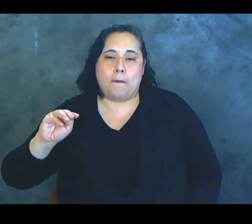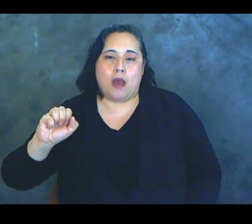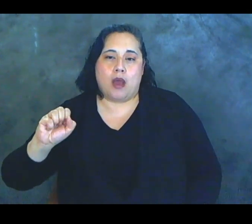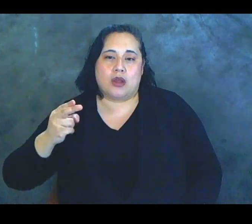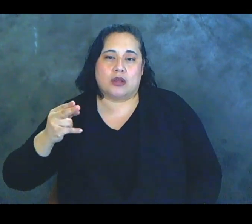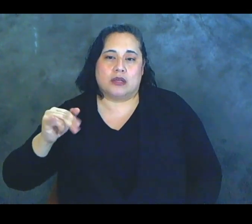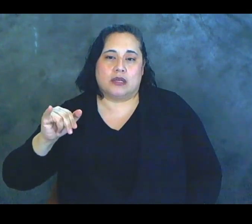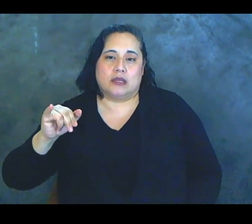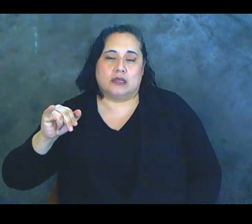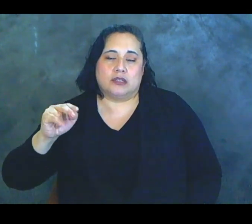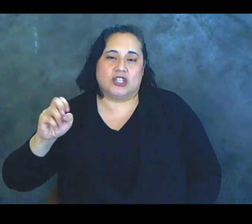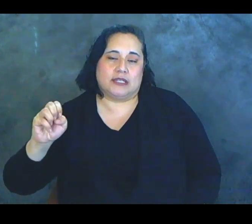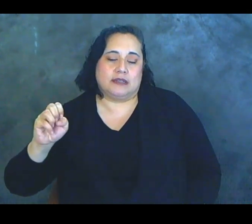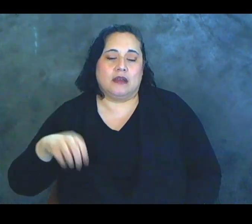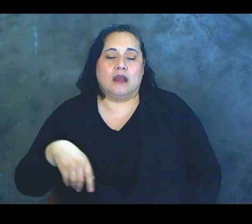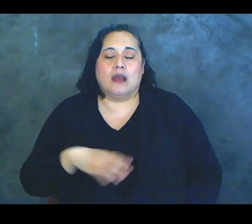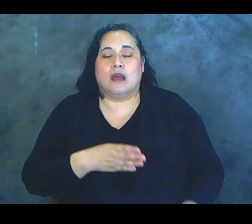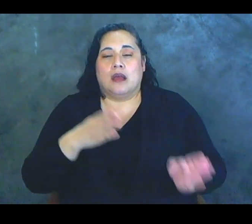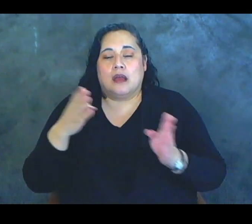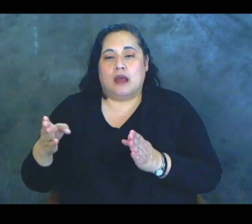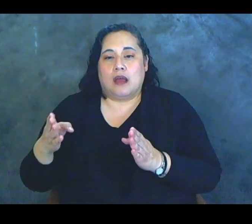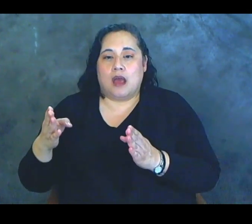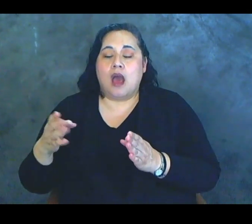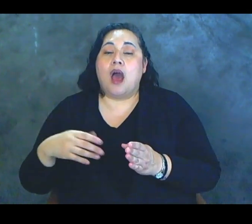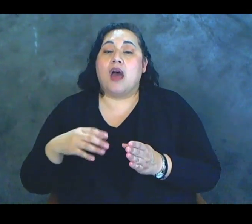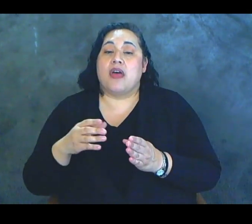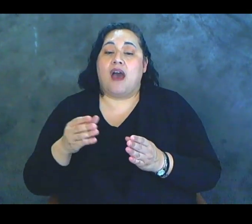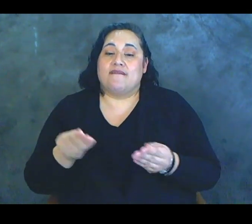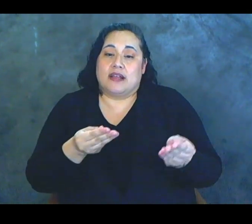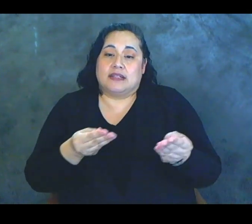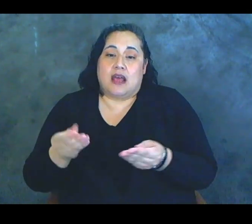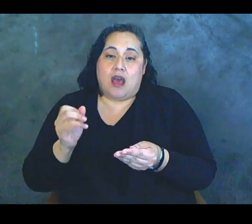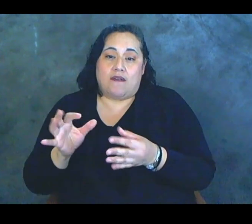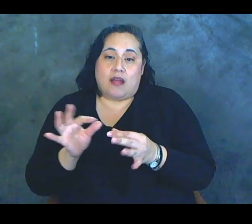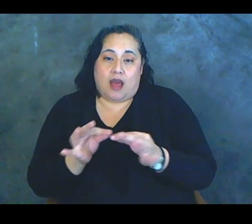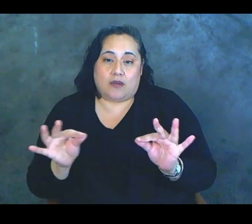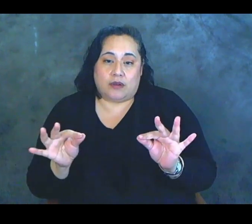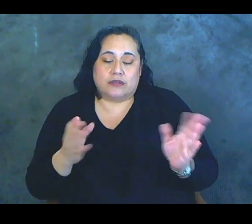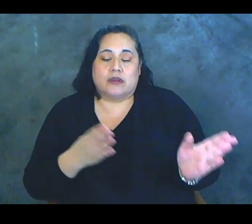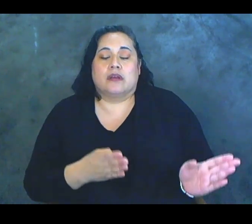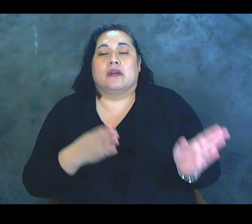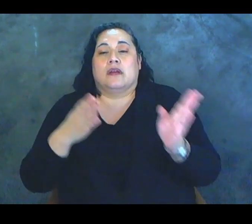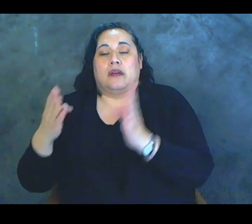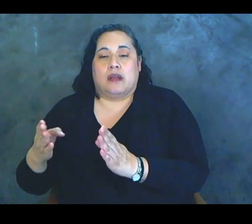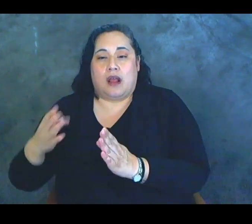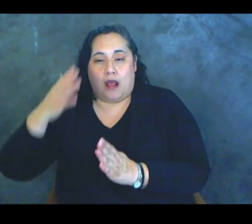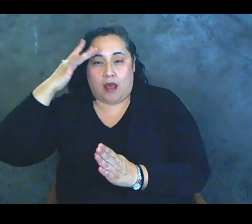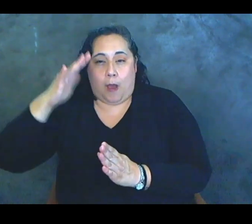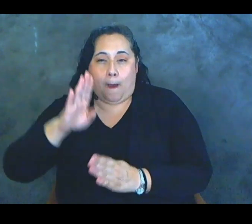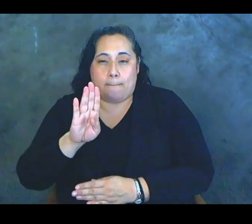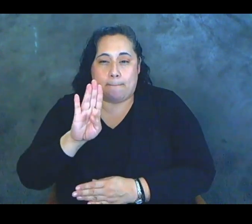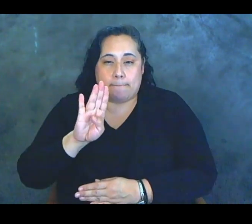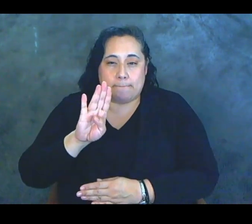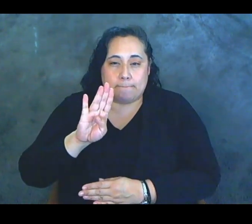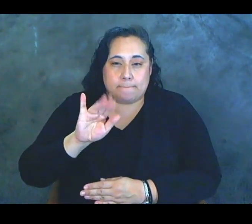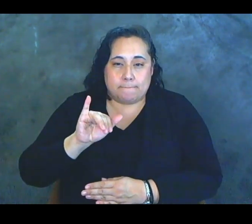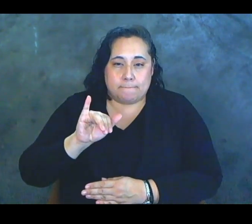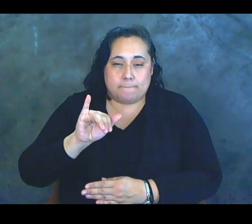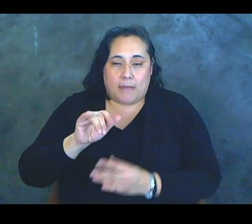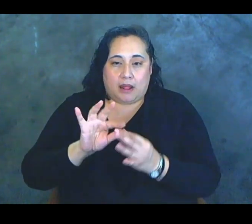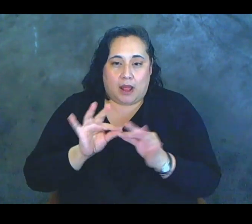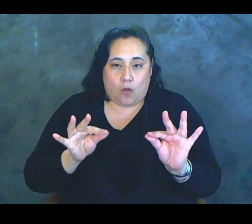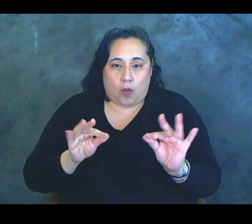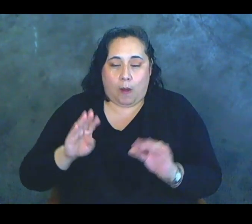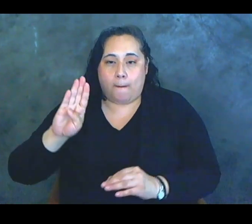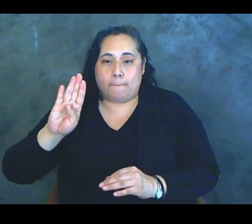de facilitación del lenguaje y la filosofía bilingüe, bicultural, que en